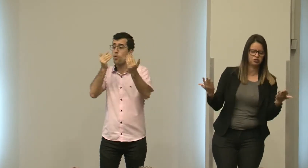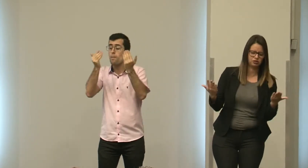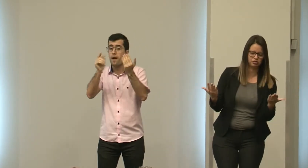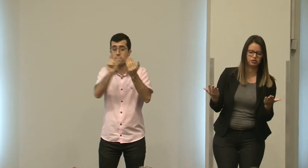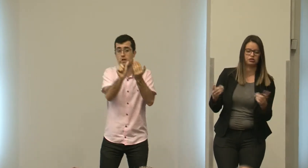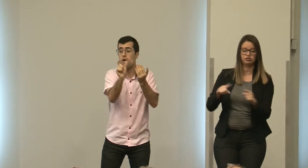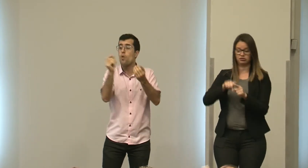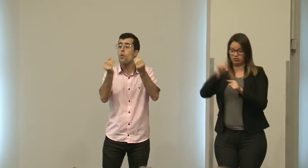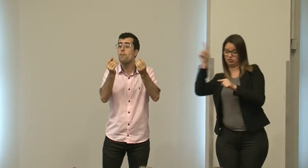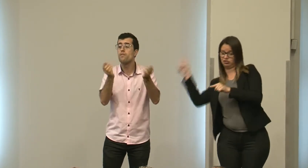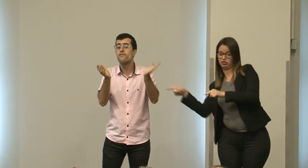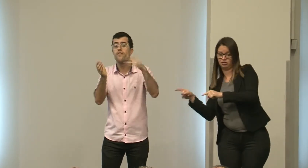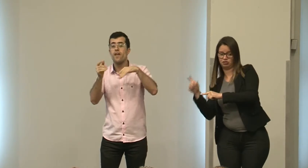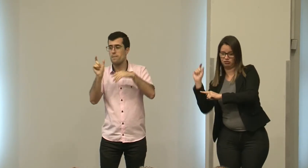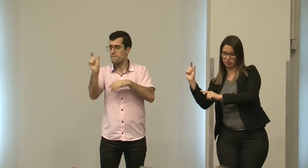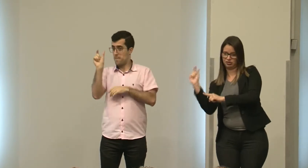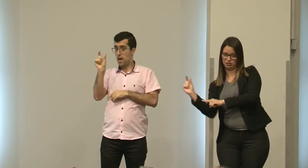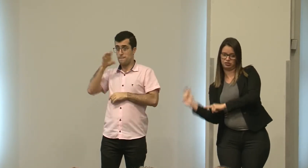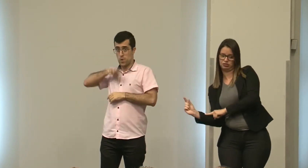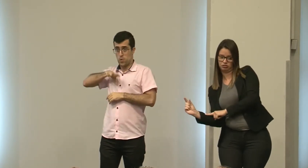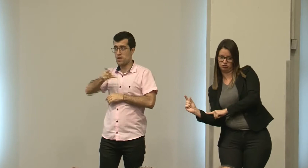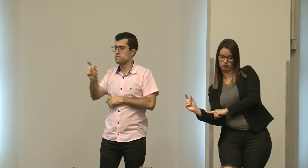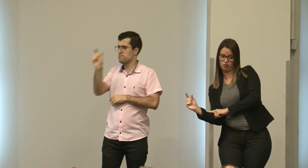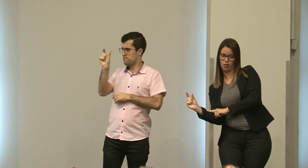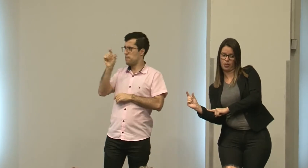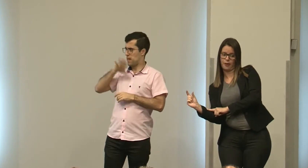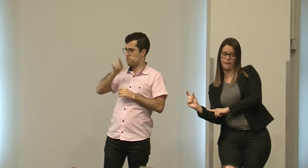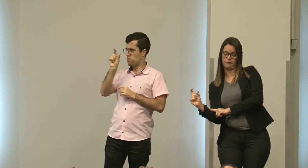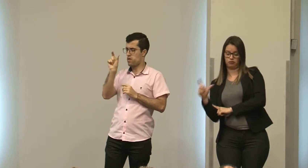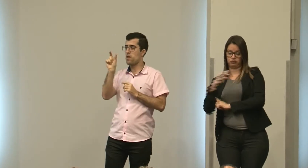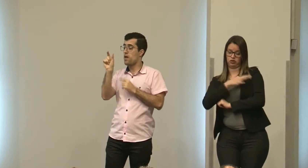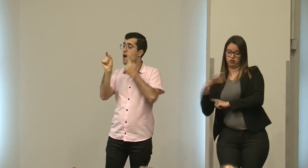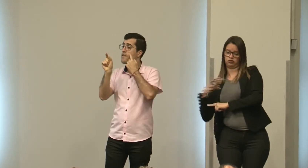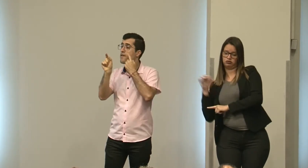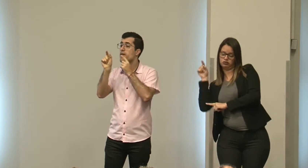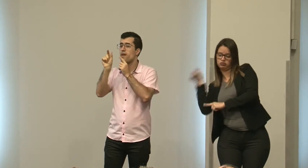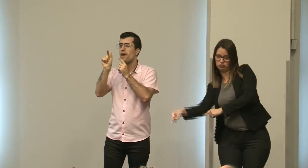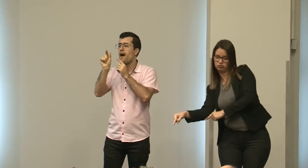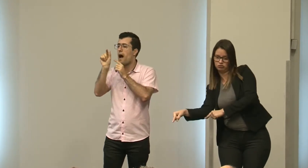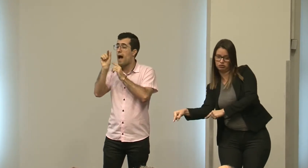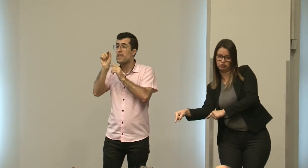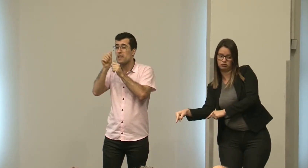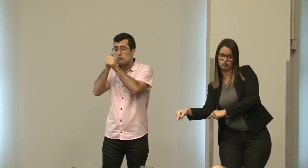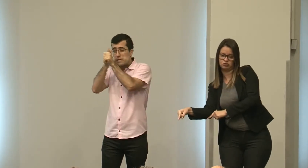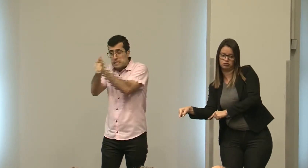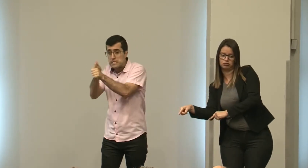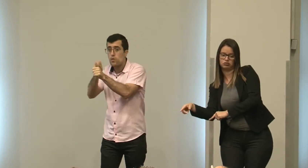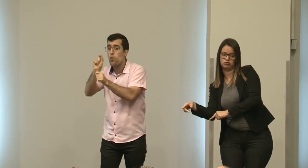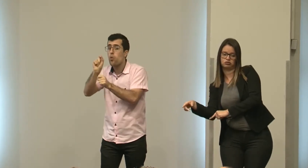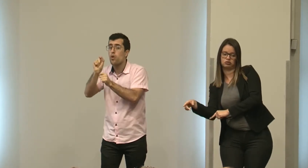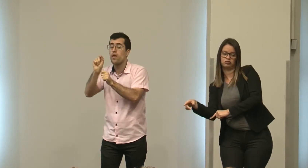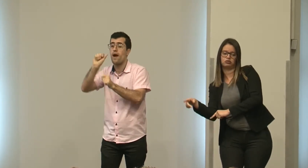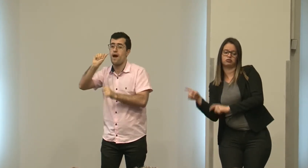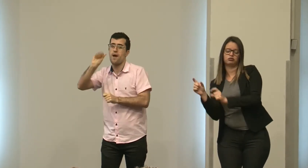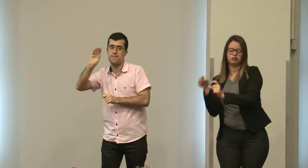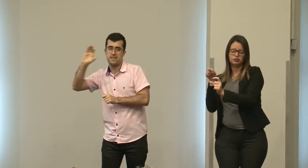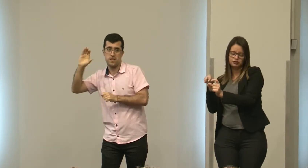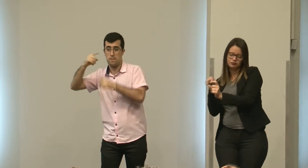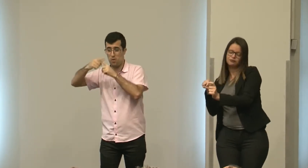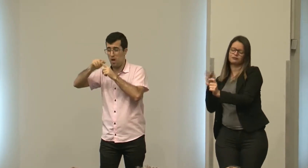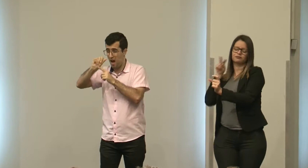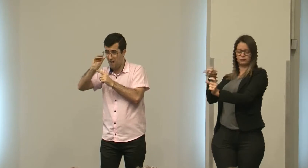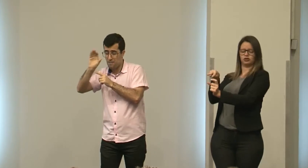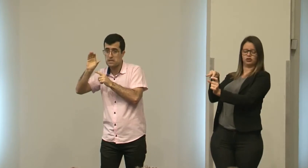a análise fonológica desse sinal, nós precisamos, então, comparar a palavra em português, como